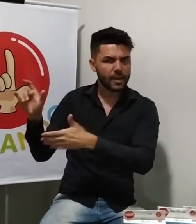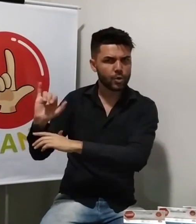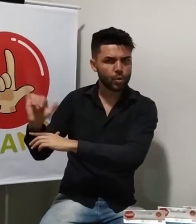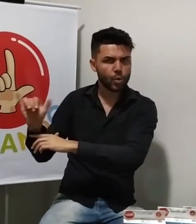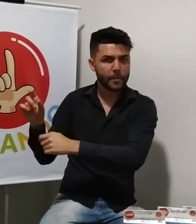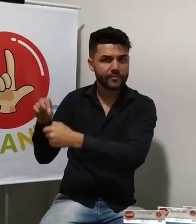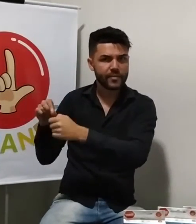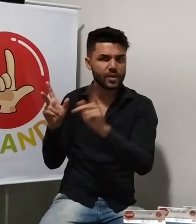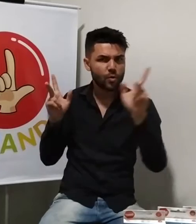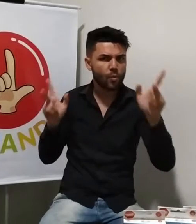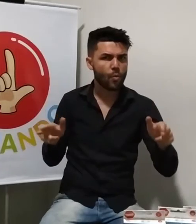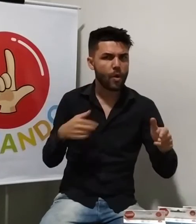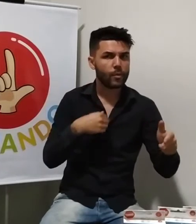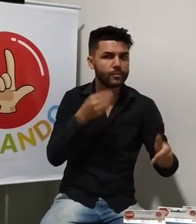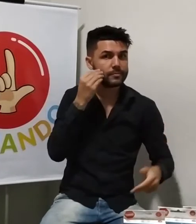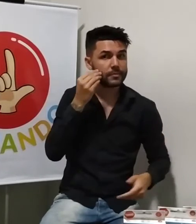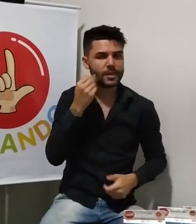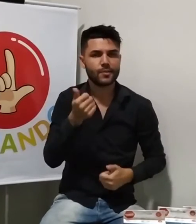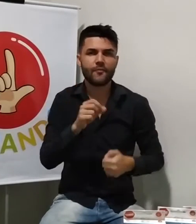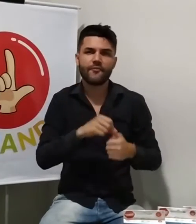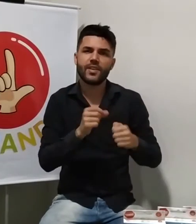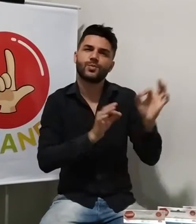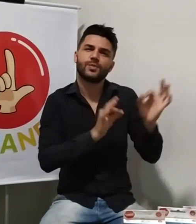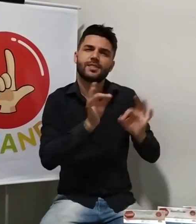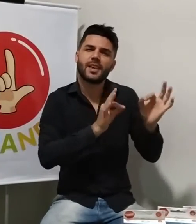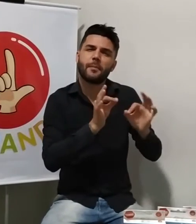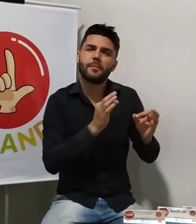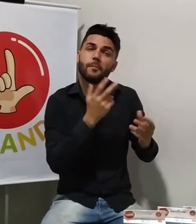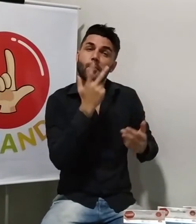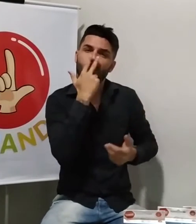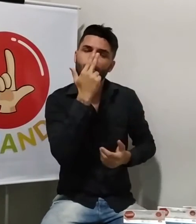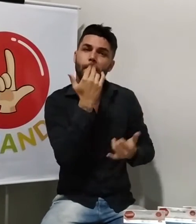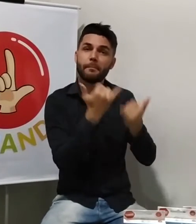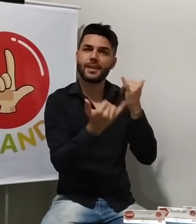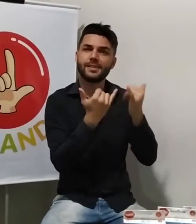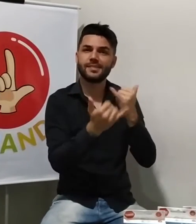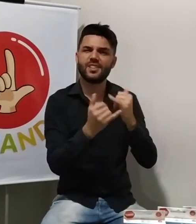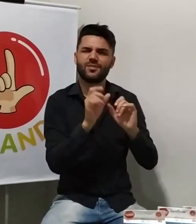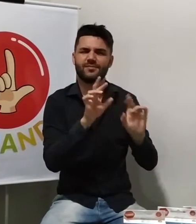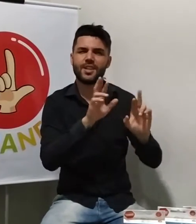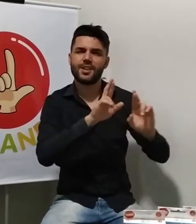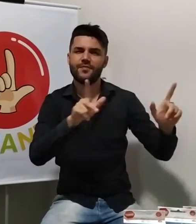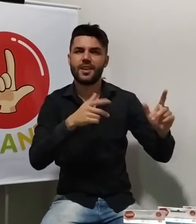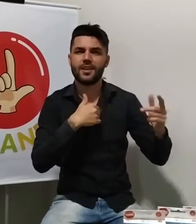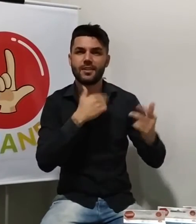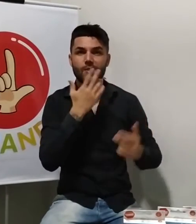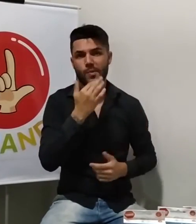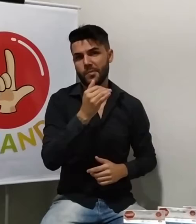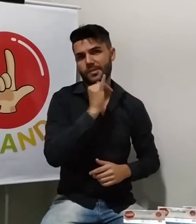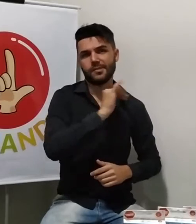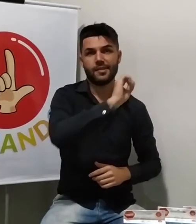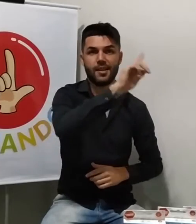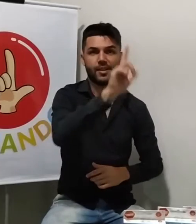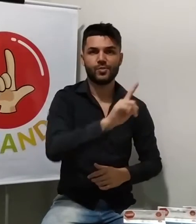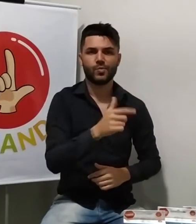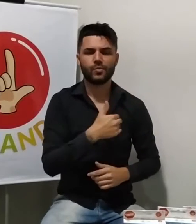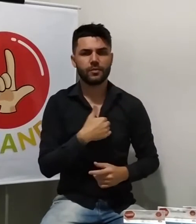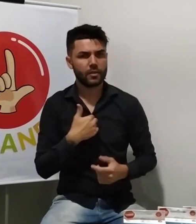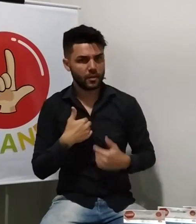configurações de e-mail pra ver se algo caía nela. E mandei um e-mail muito agradável, assim, oi, não vou falar o nome da pessoa aqui pra não expor-la tanto, mas, oi,